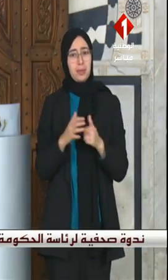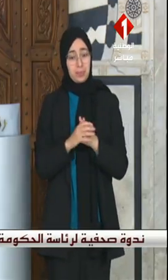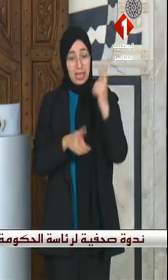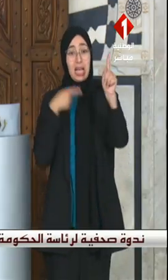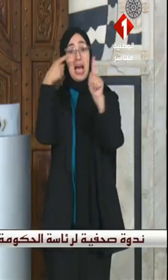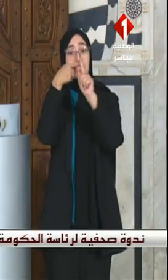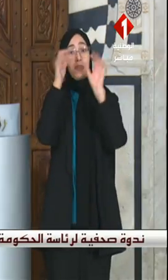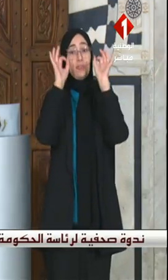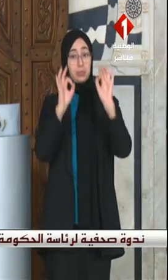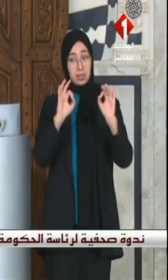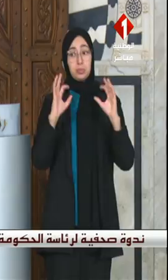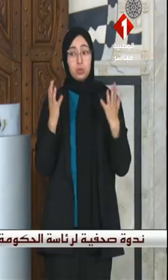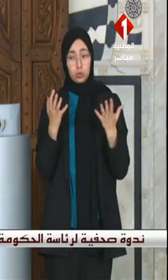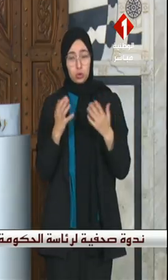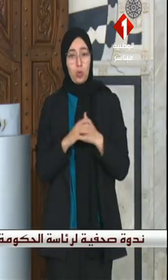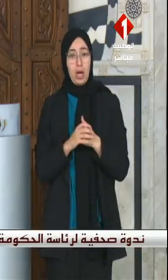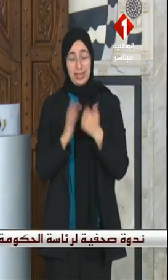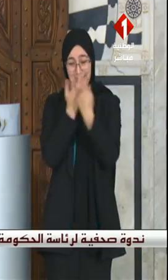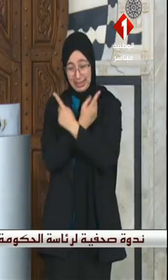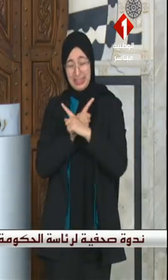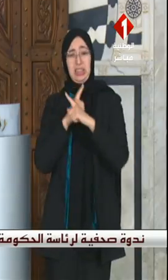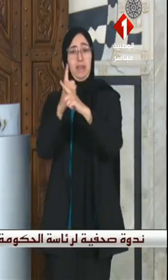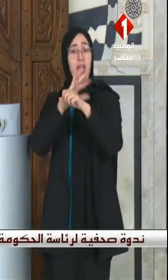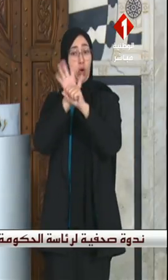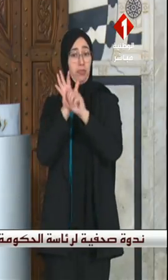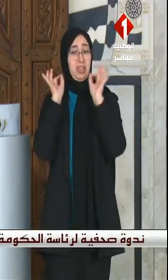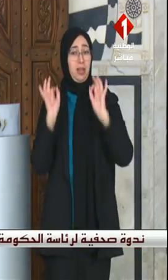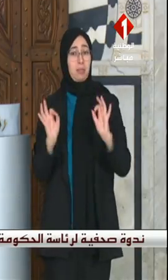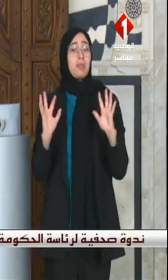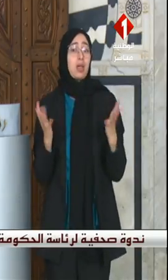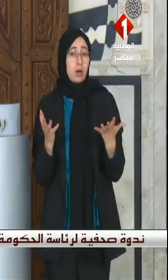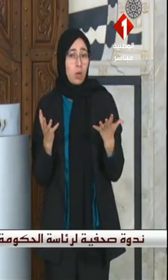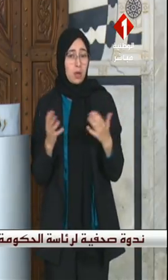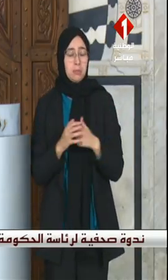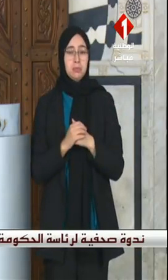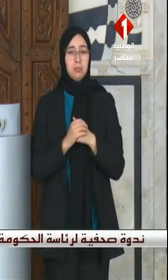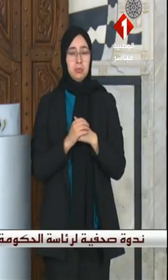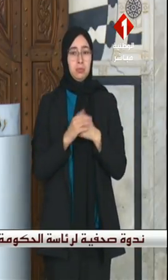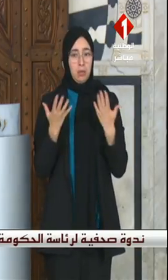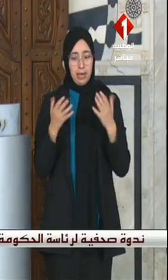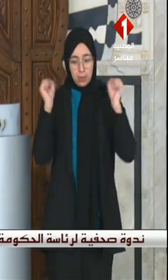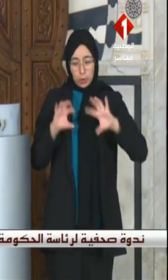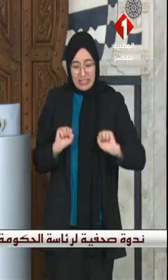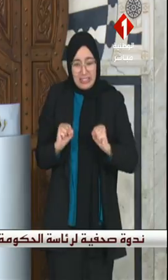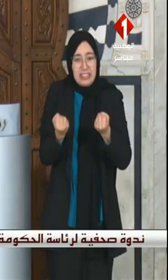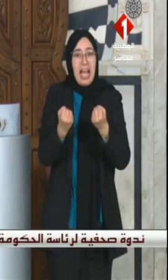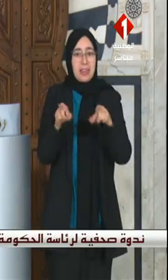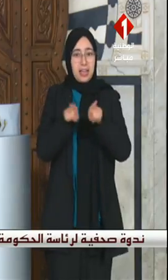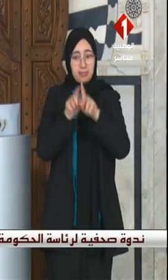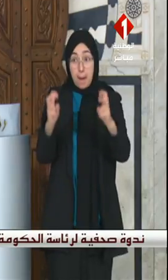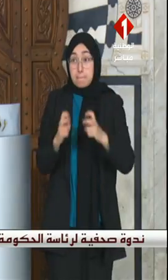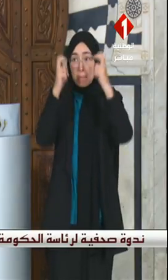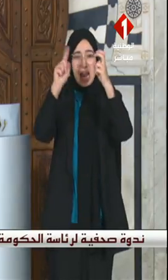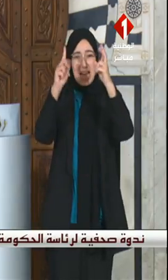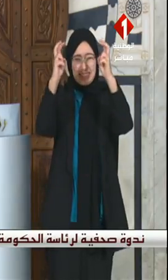الأوبجيكتيف متاعنا في التصدي للجائحة هذه هو نعملوا هالفخناج هذايا متاع